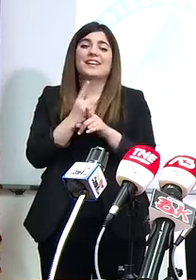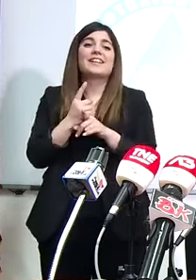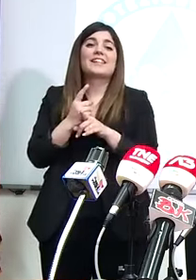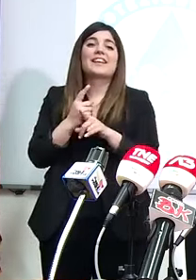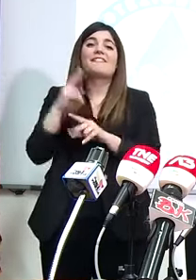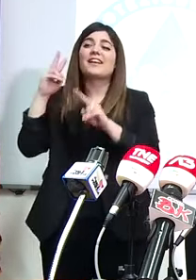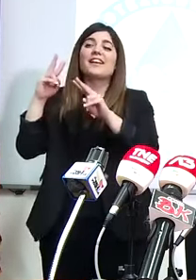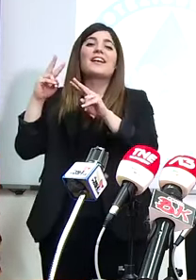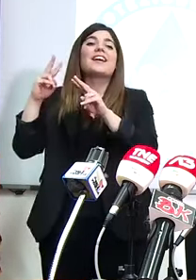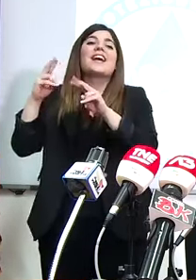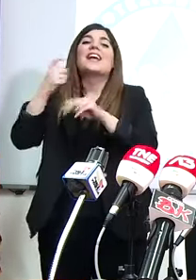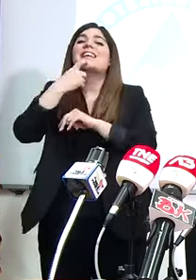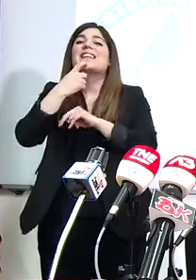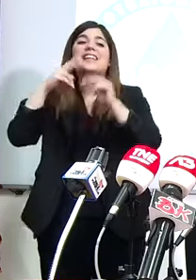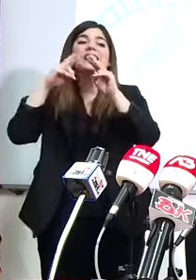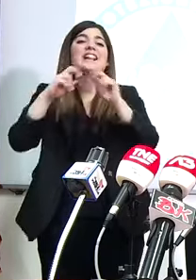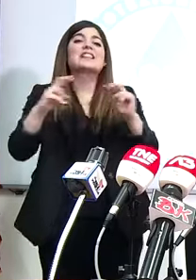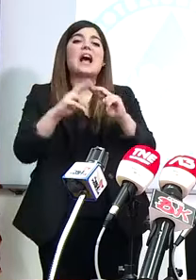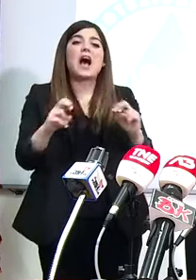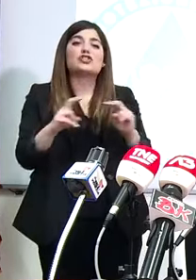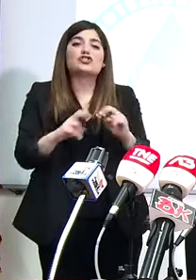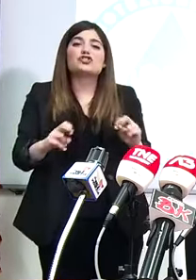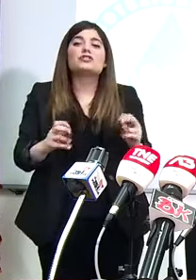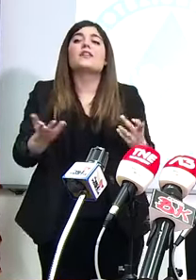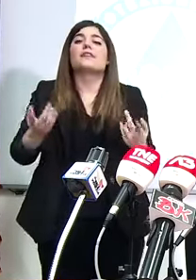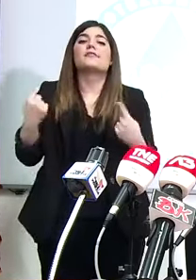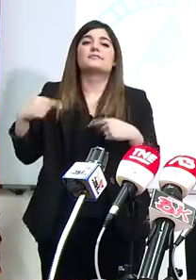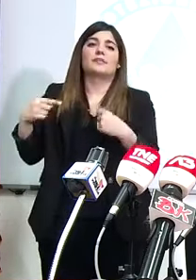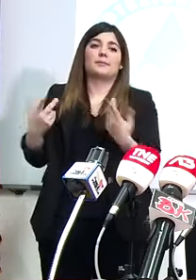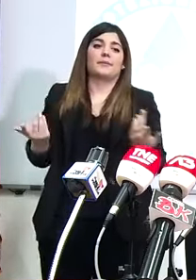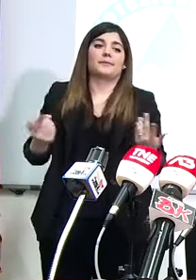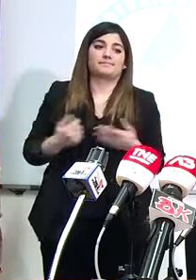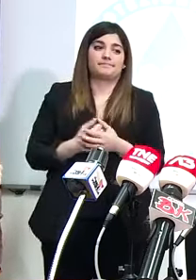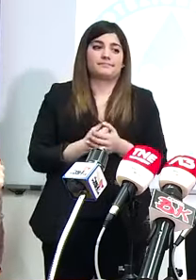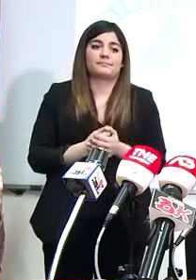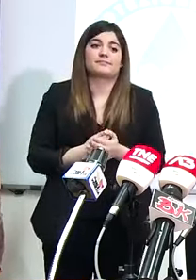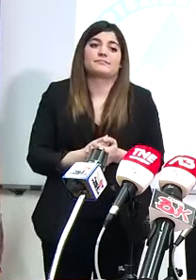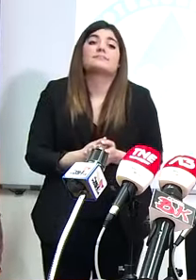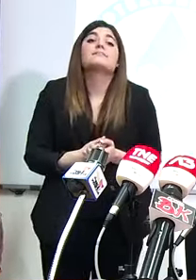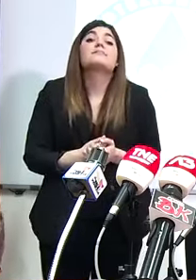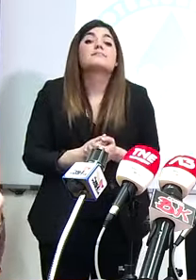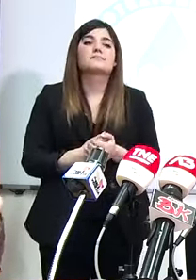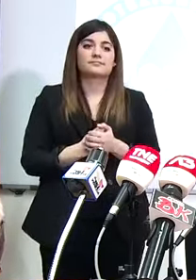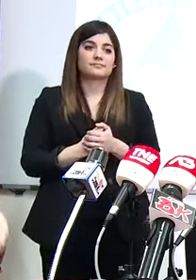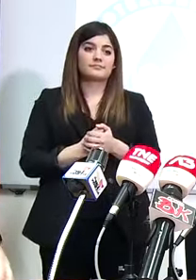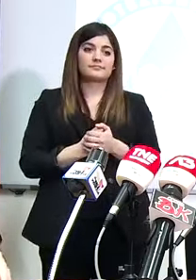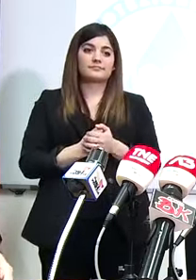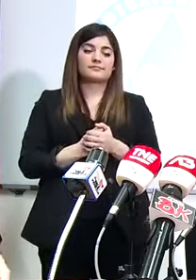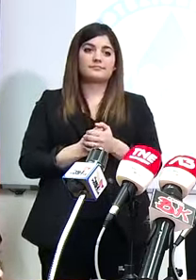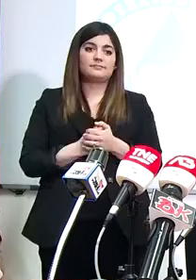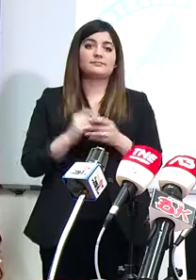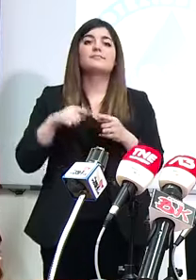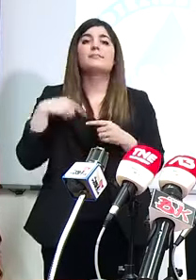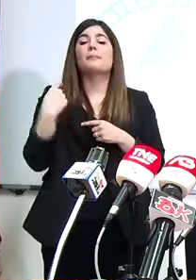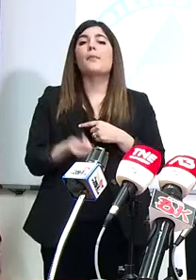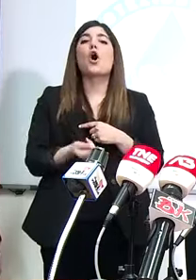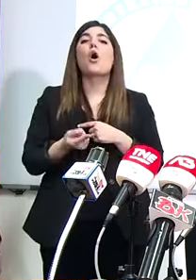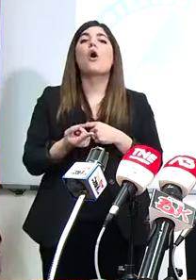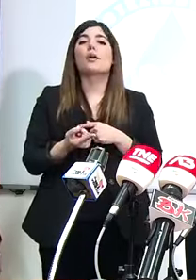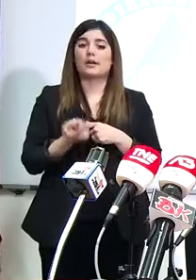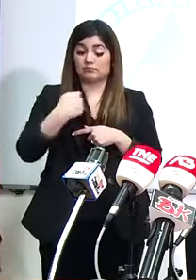noi e ci siamo premurati perché le facciano o no se avete che facciamo dopodiché io